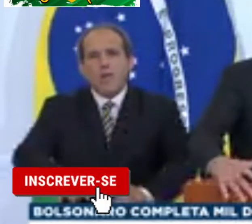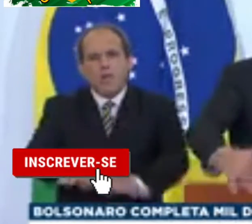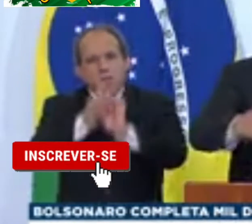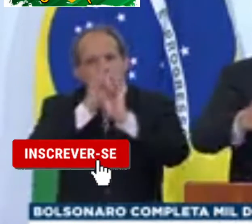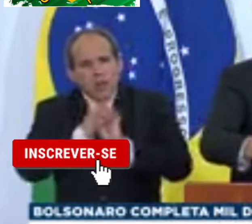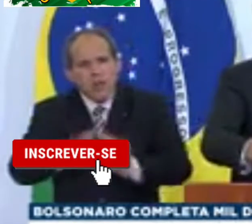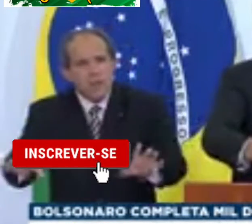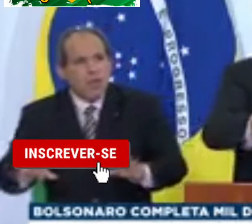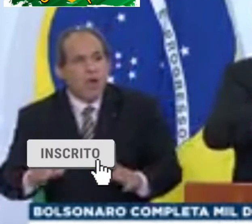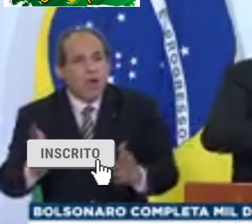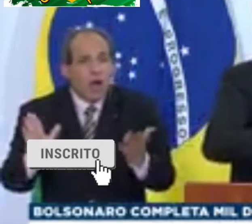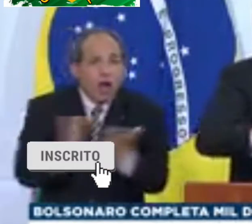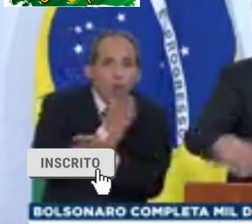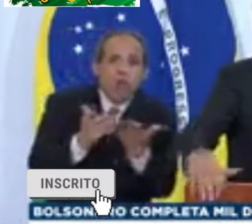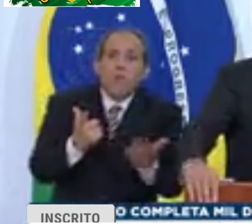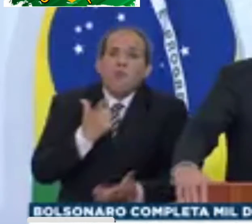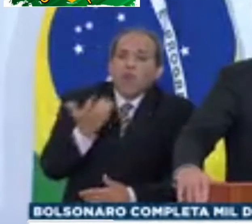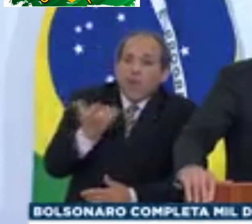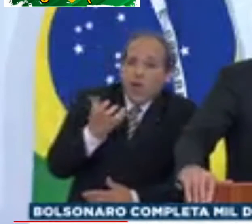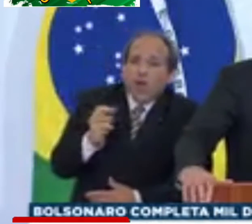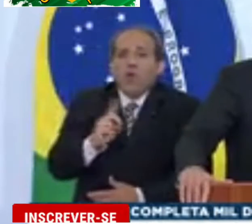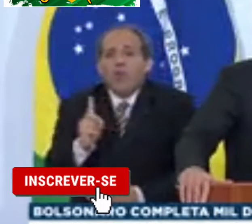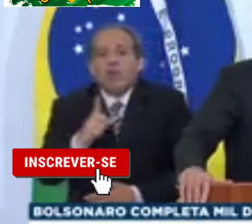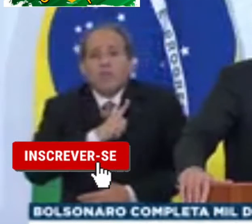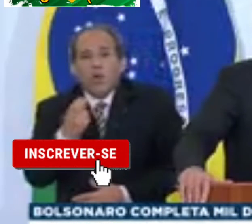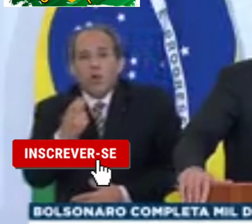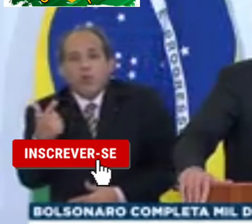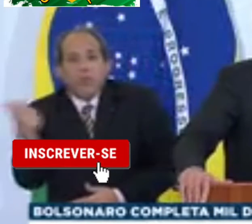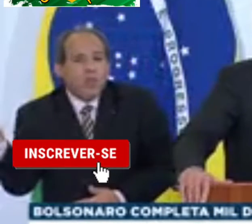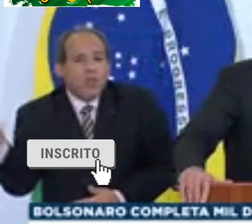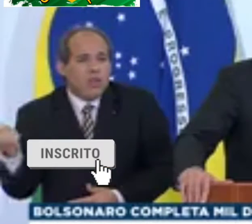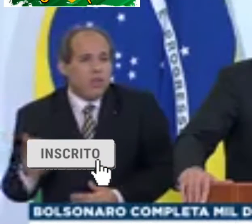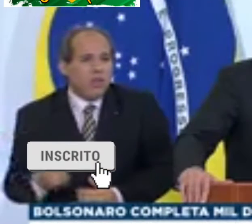certas coisas que você tem ou não tem.